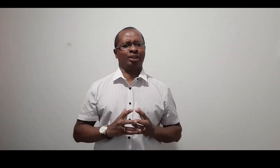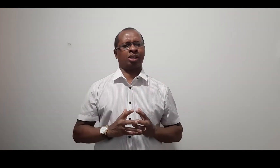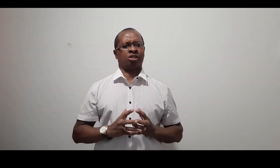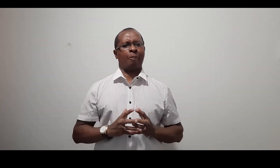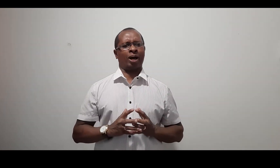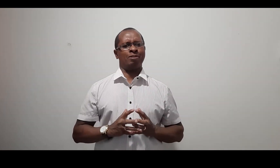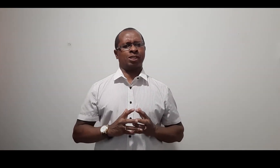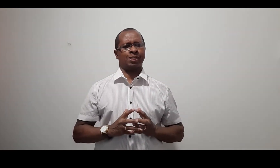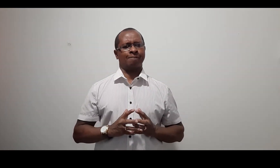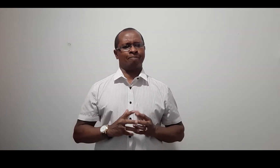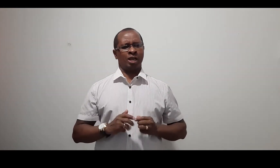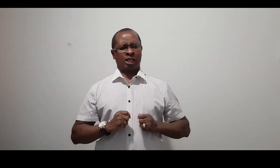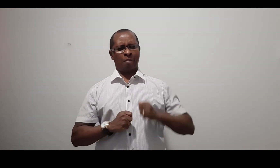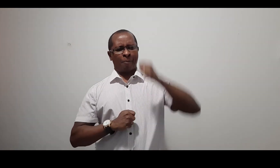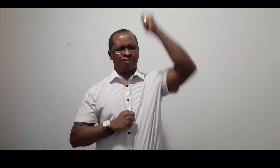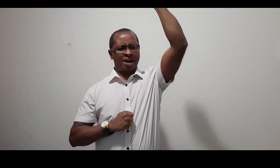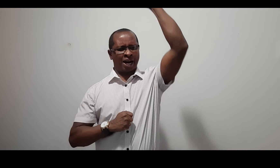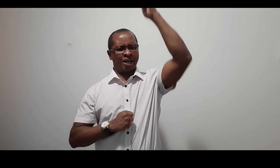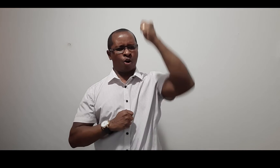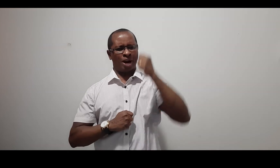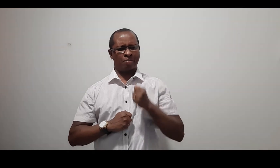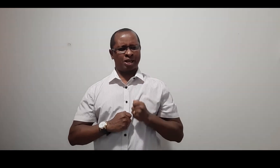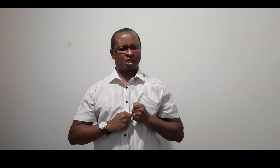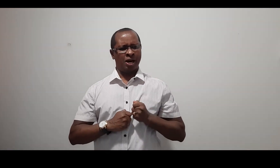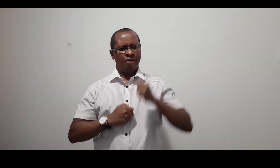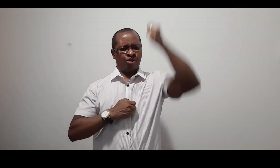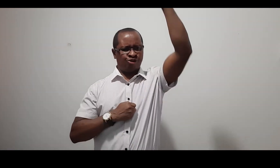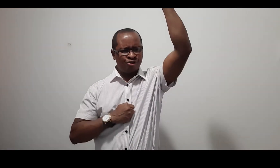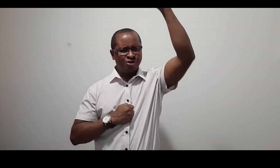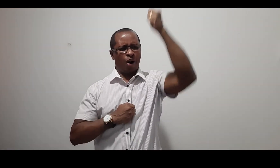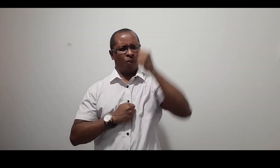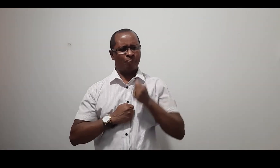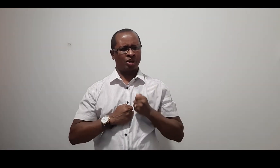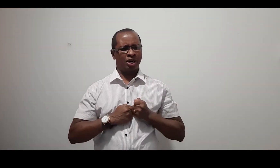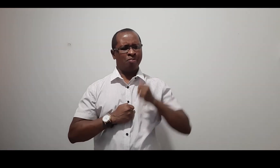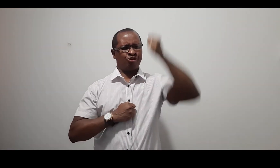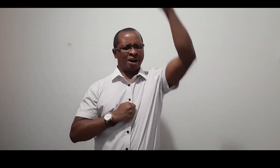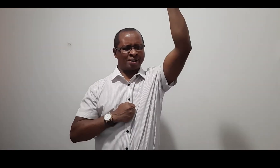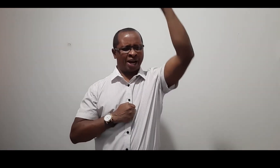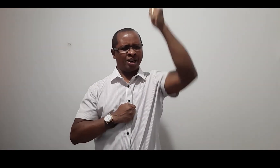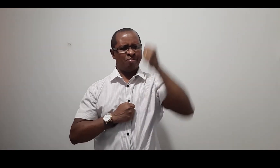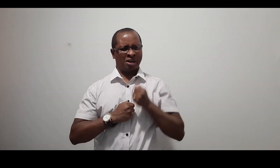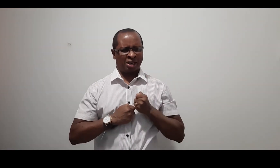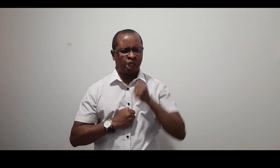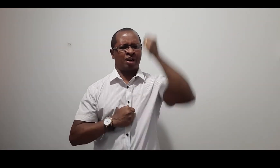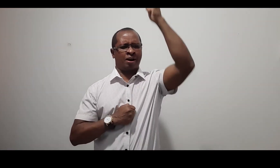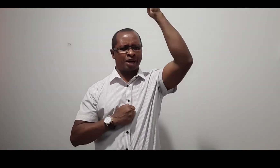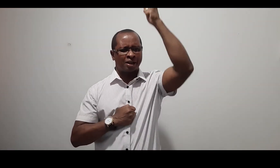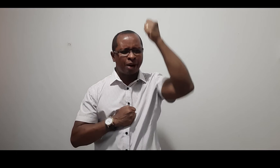sy tapaka misy ka mampifandray anao amin'andriamanitra ny fonao mifandray miresaka amin'andriamanitra